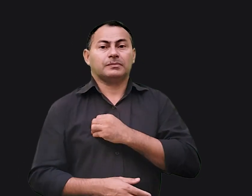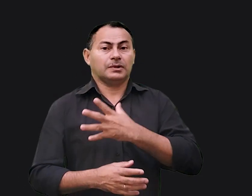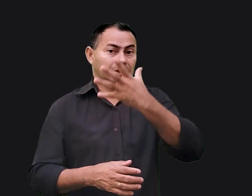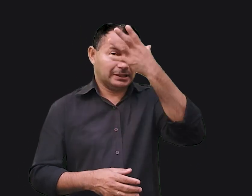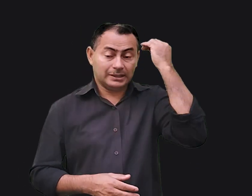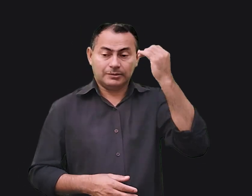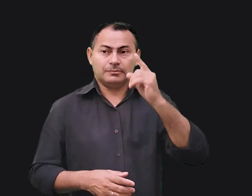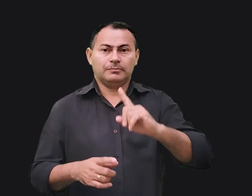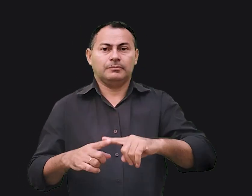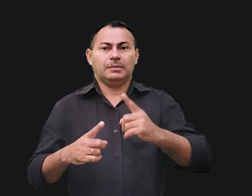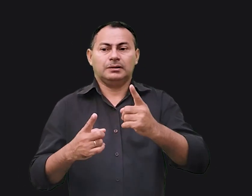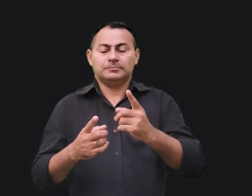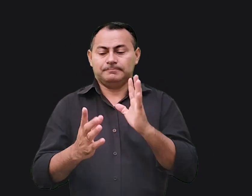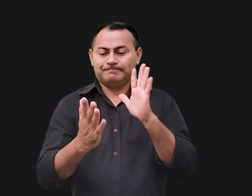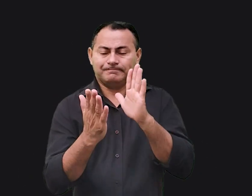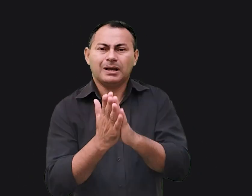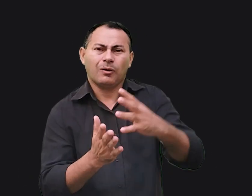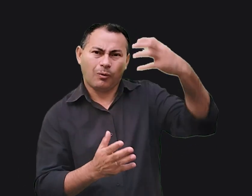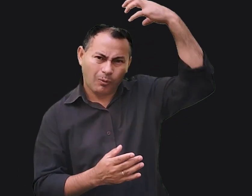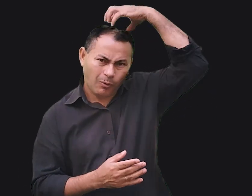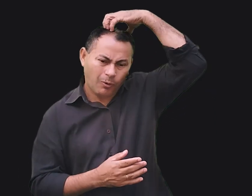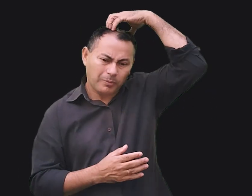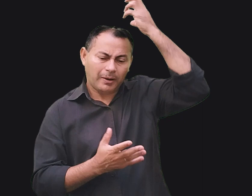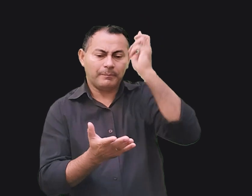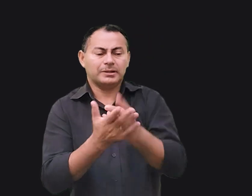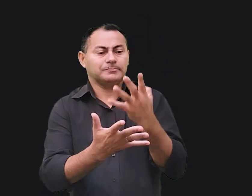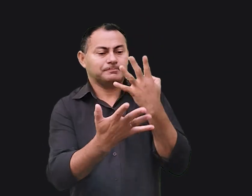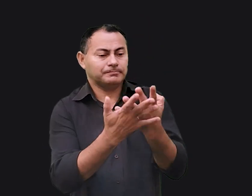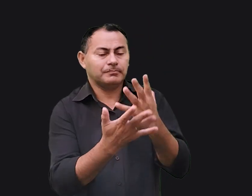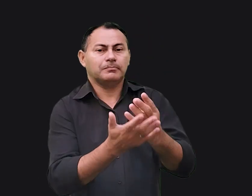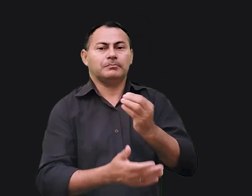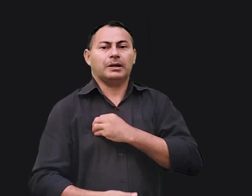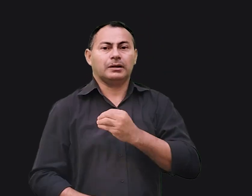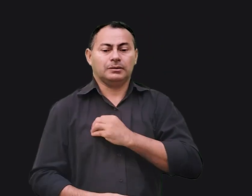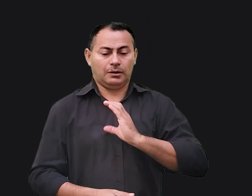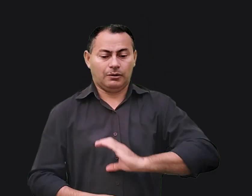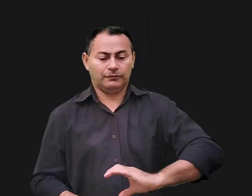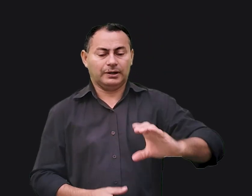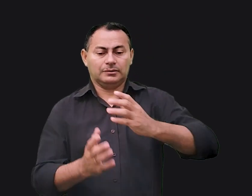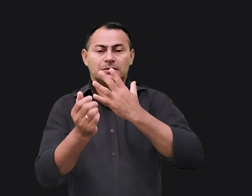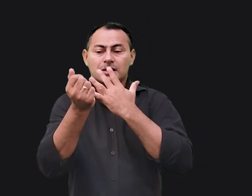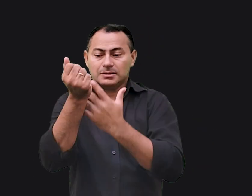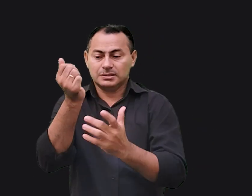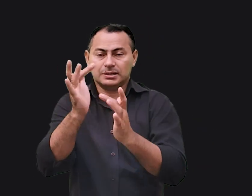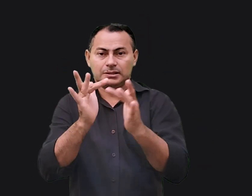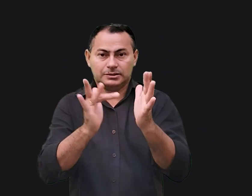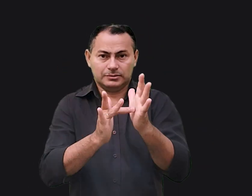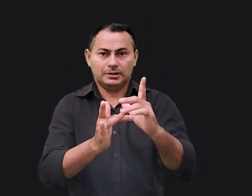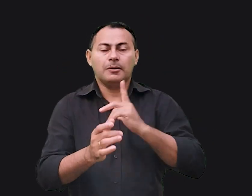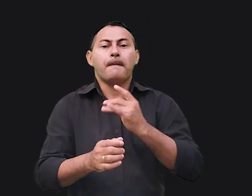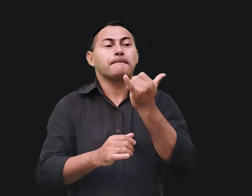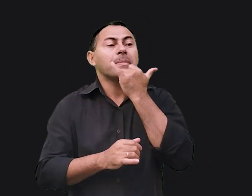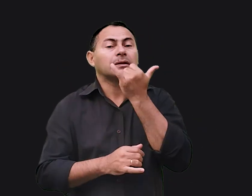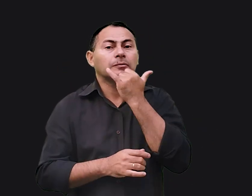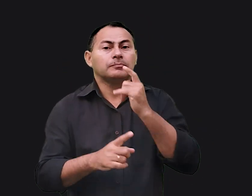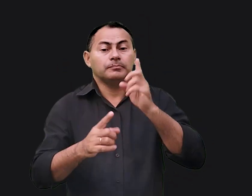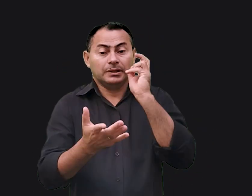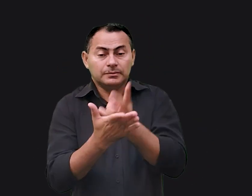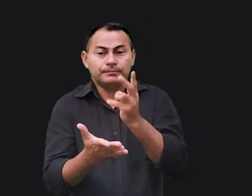não esquecemos deles. Enfrentamos culpa, mesmo tendo confessado o pecado e confiado no sangue de Cristo para termos o perdão. Mesmo assim,